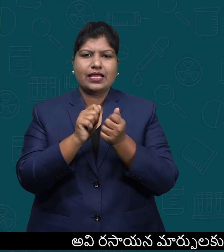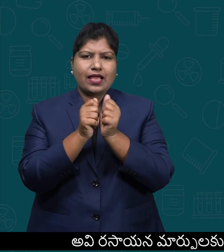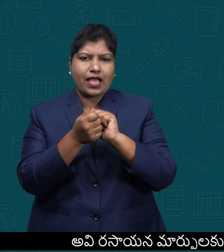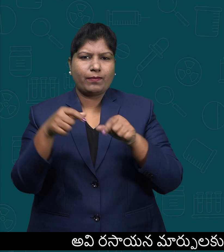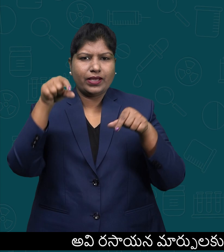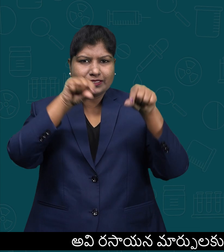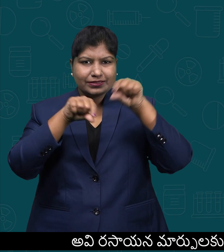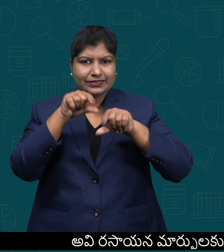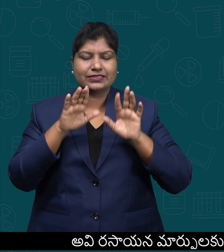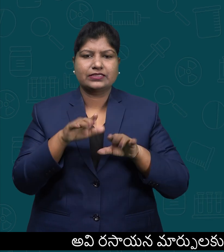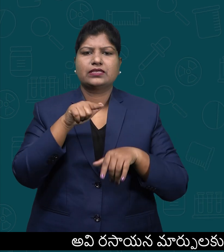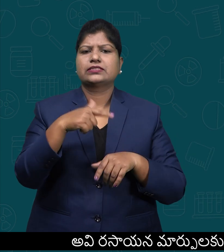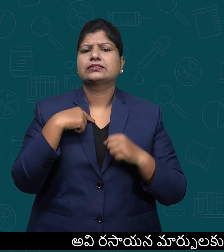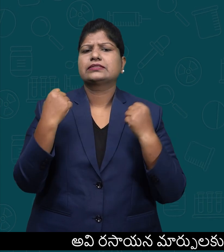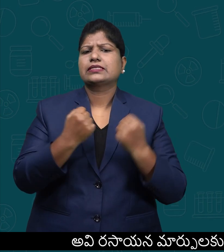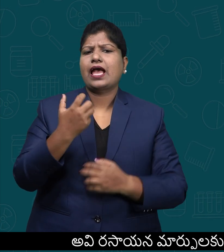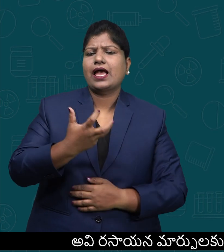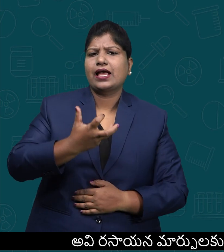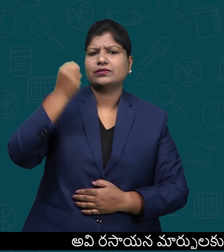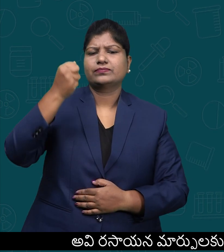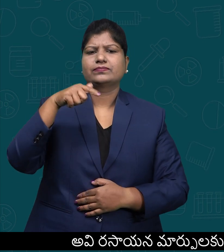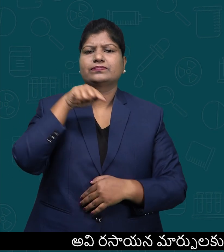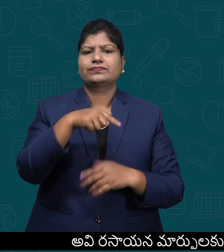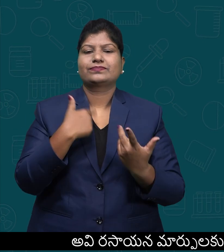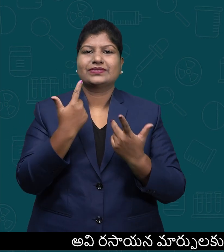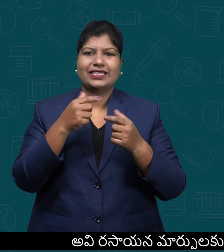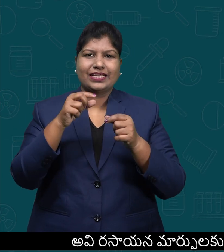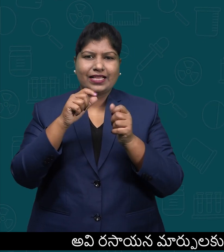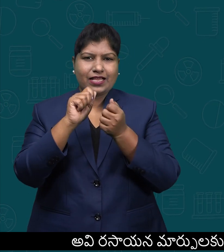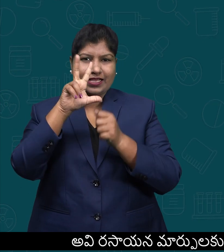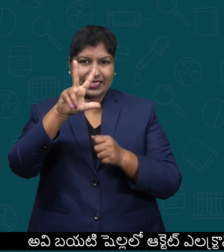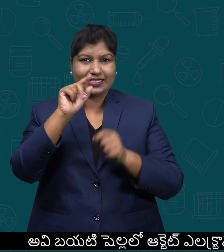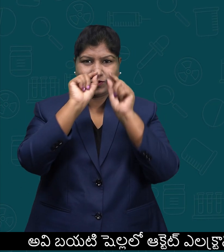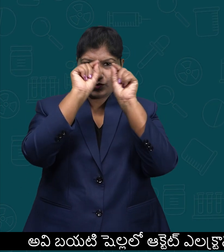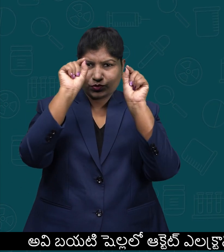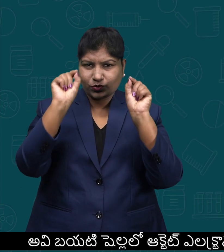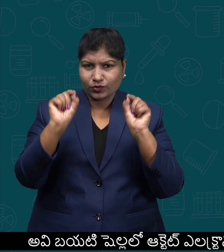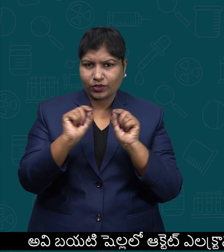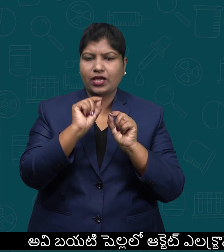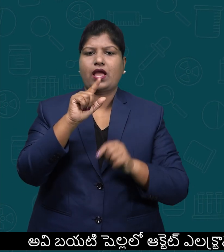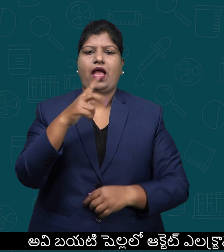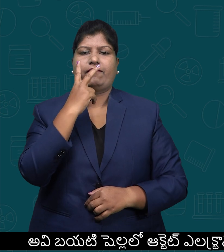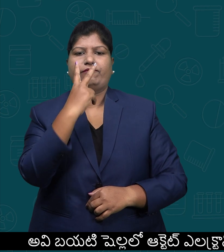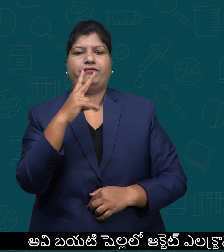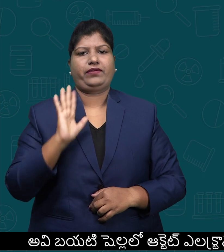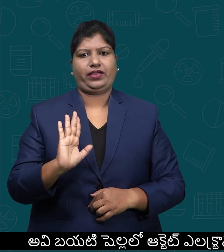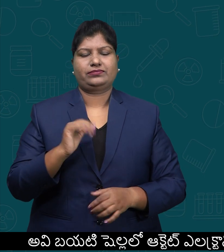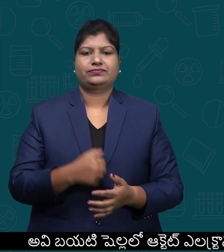అవి రసాయన మార్పులకు లోనవడానికి అనుమతించబడినప్పుడు అవి బయటి షెల్లలో యాక్టివ్ ఎలక్ట్రానిక్